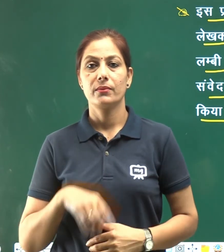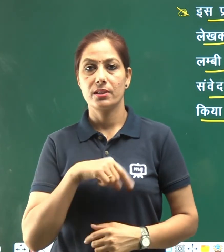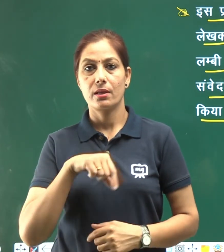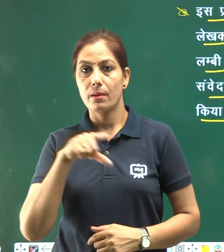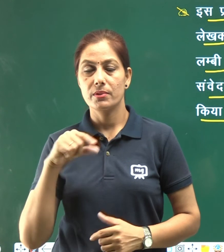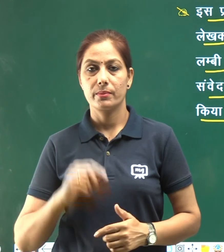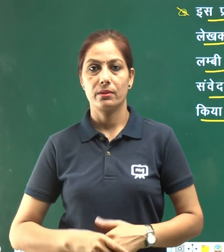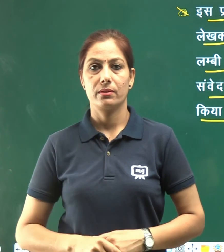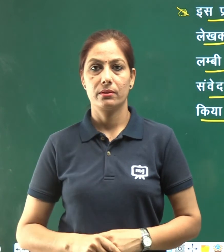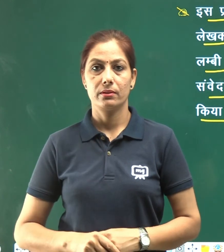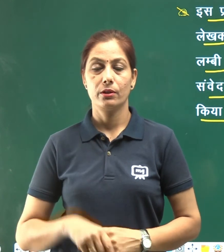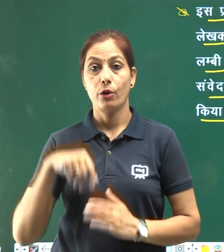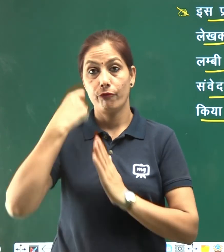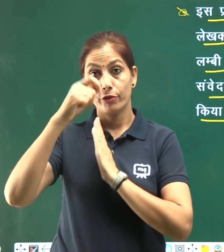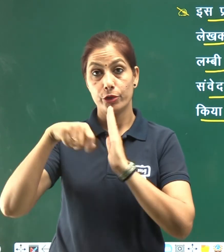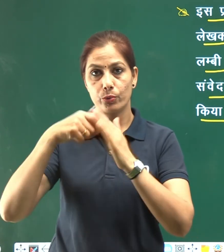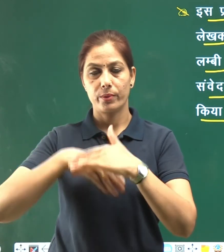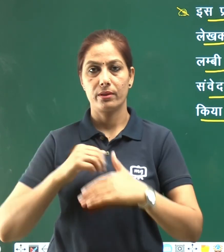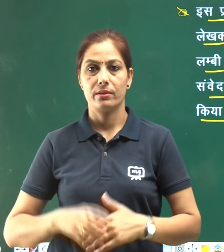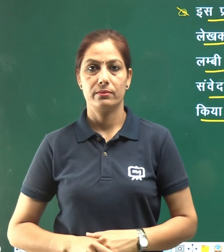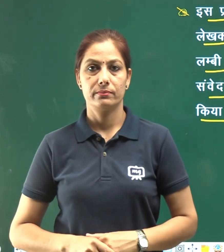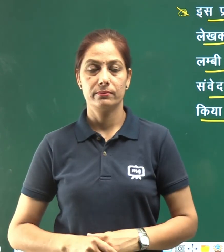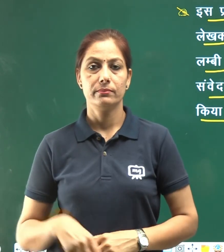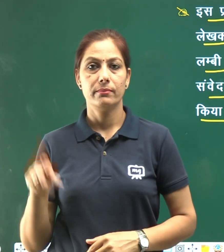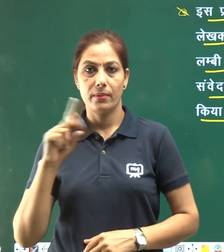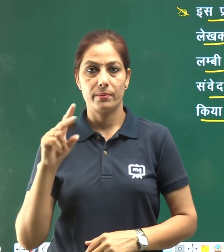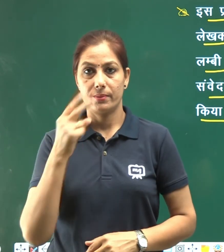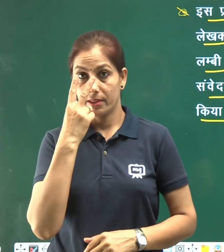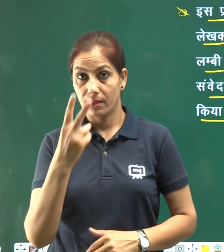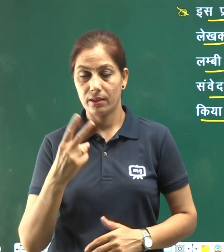आप वीडियो में बार बार